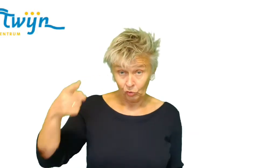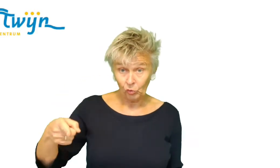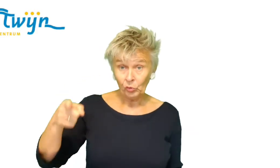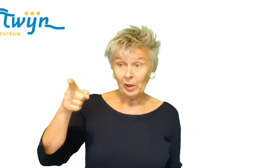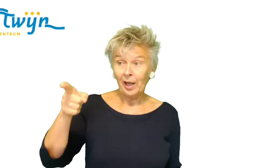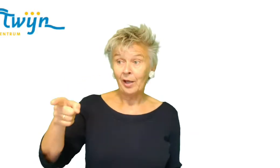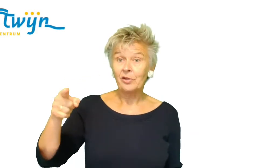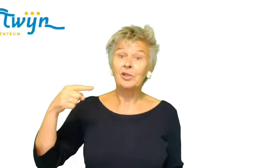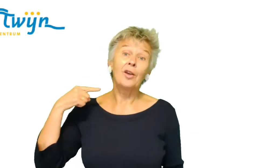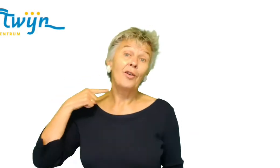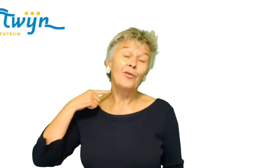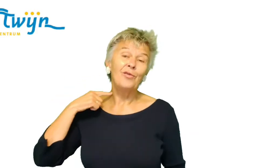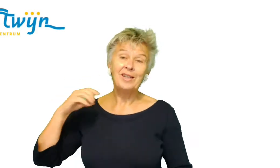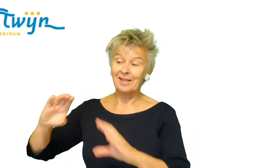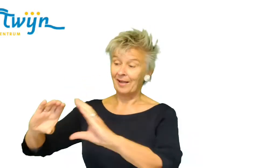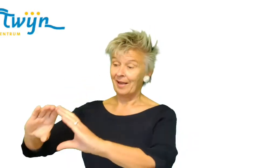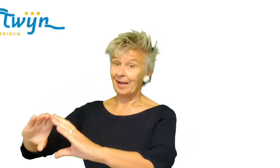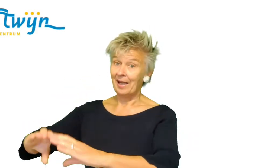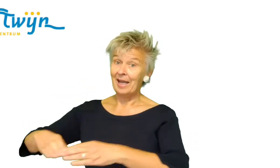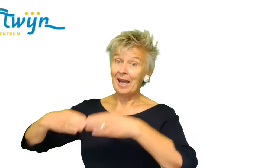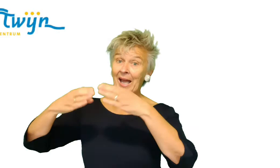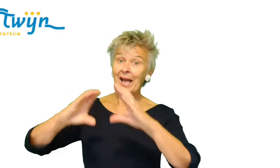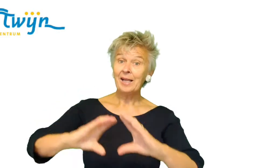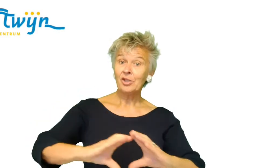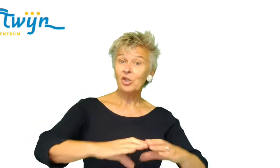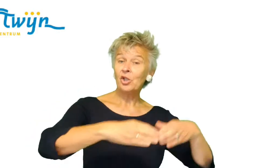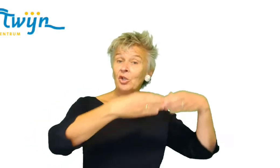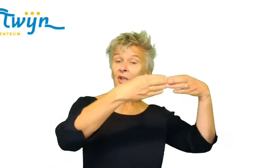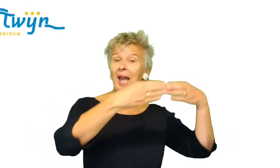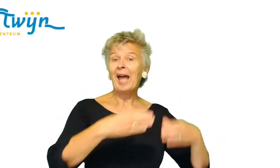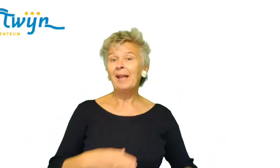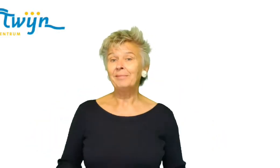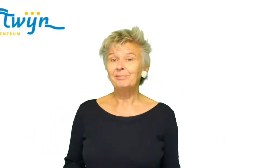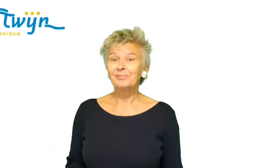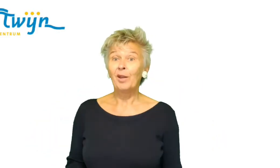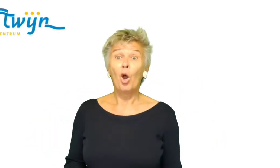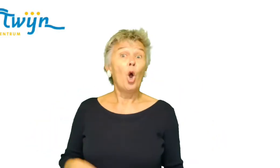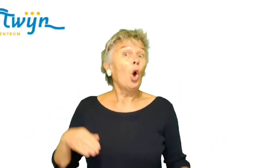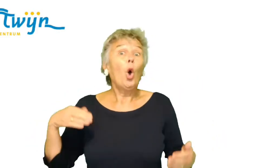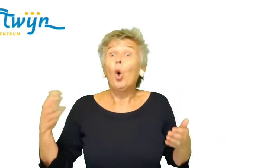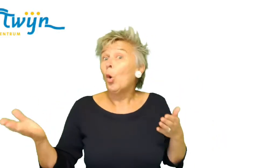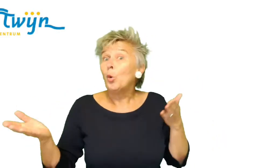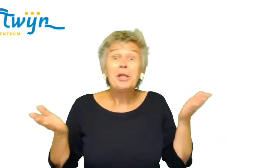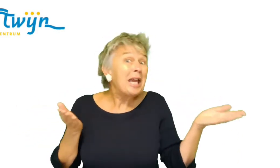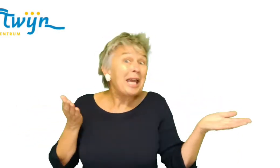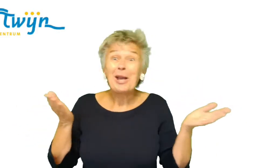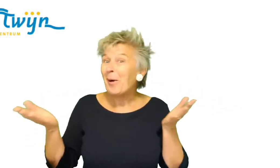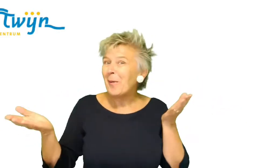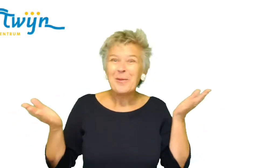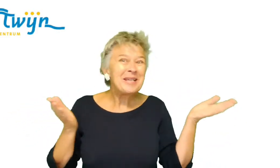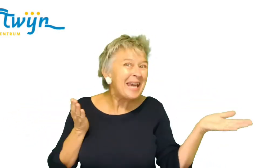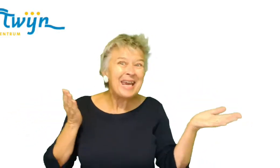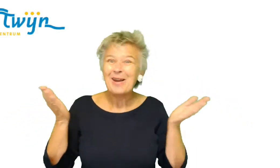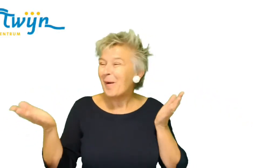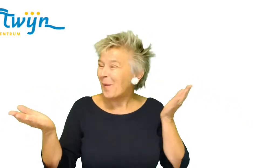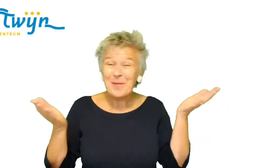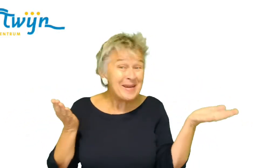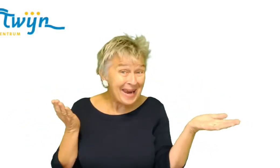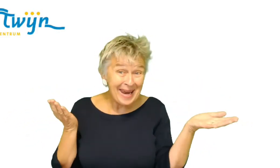toen had ze witte laarsjes aan. O jee, o jee, o jee.